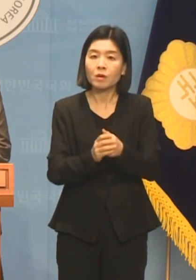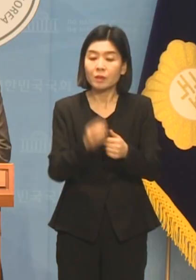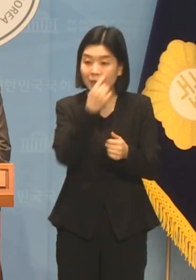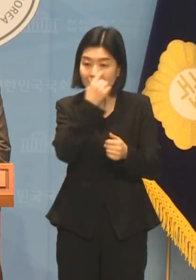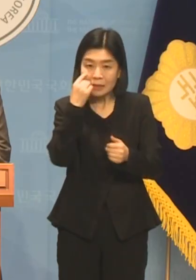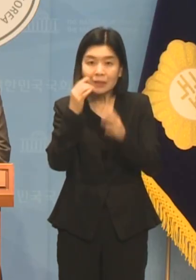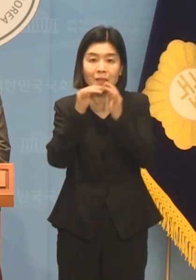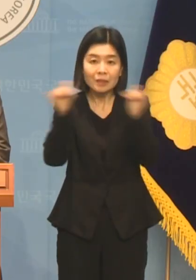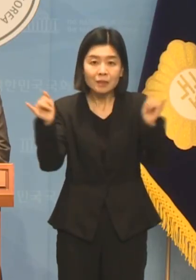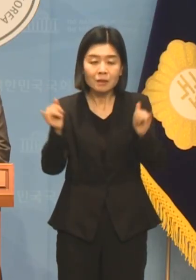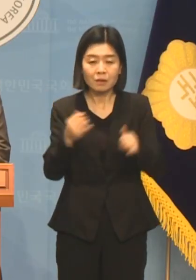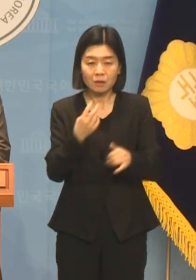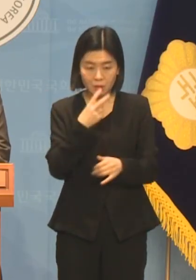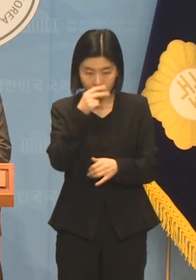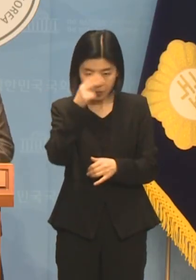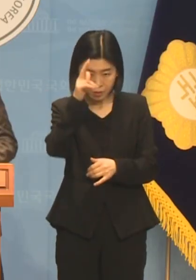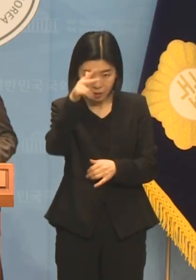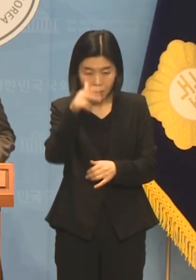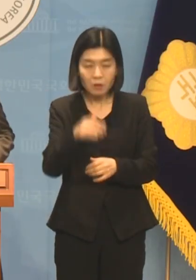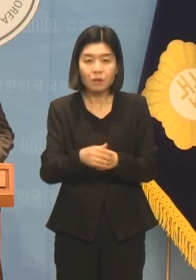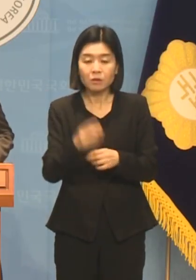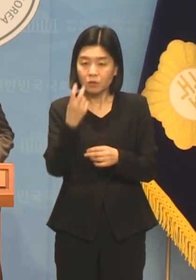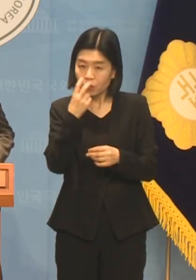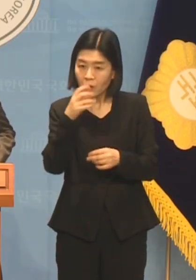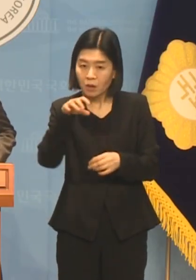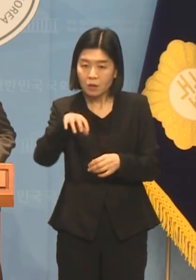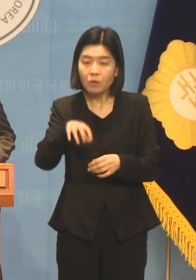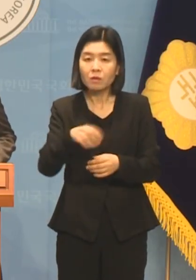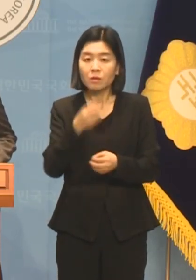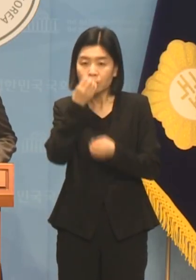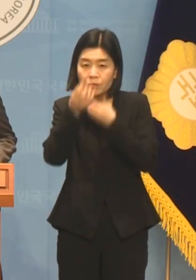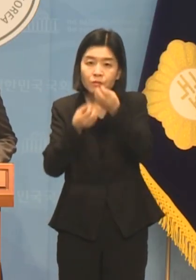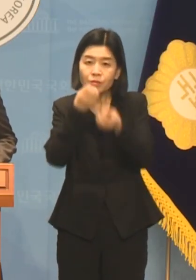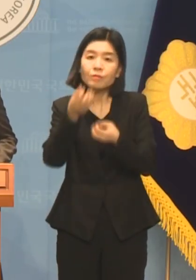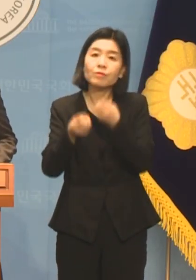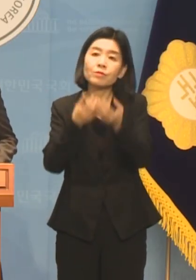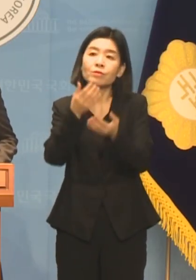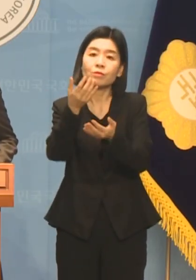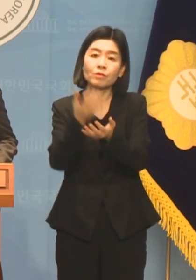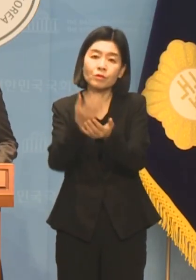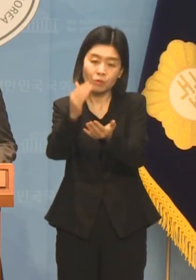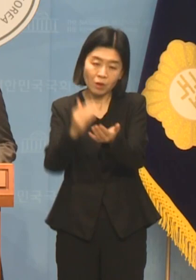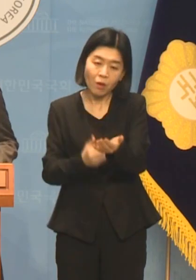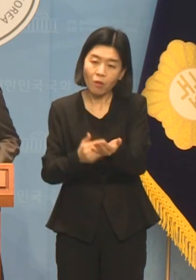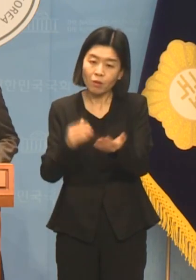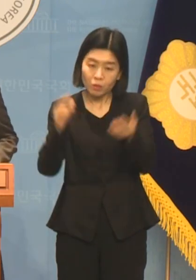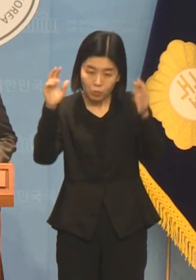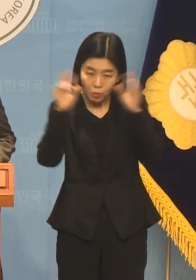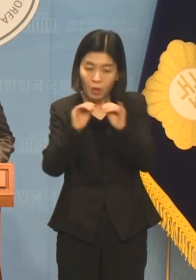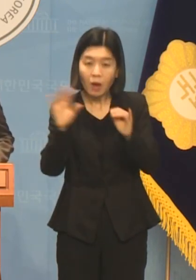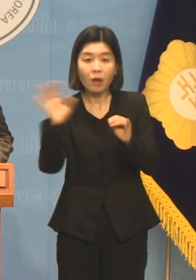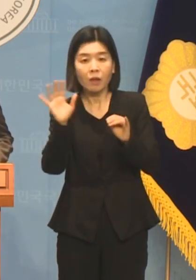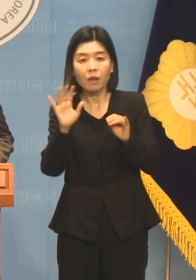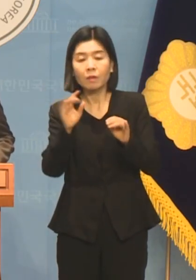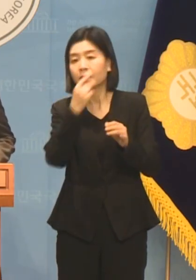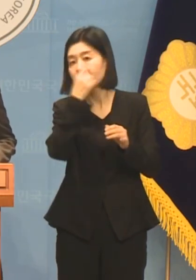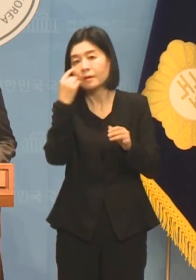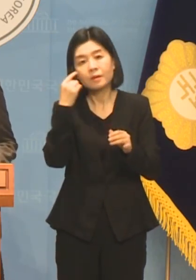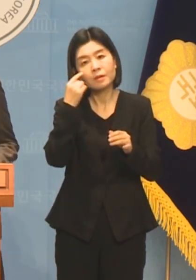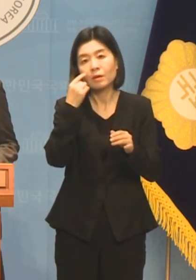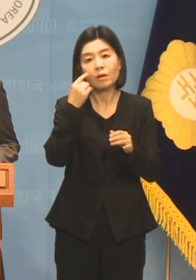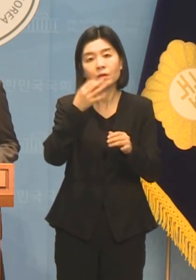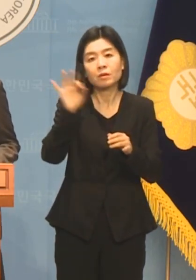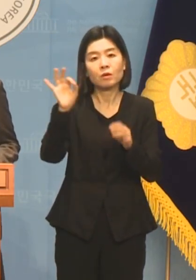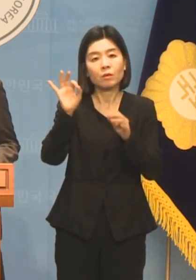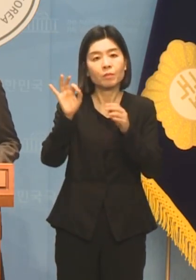증인이 검찰 등 수사기관에서 진술한 자기의 진술서에 대해서 부동의할 경우에는 증거 능력을 인정하지